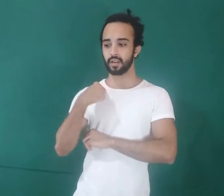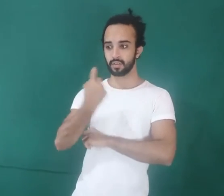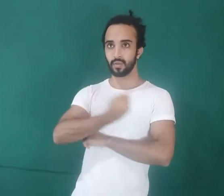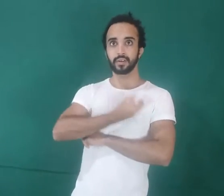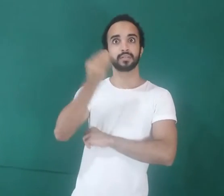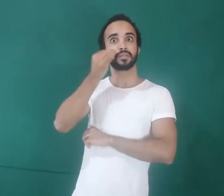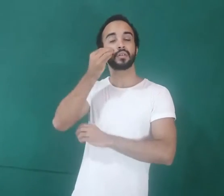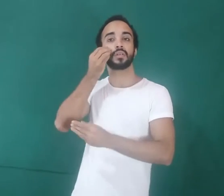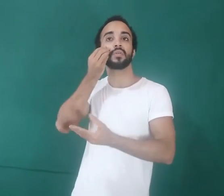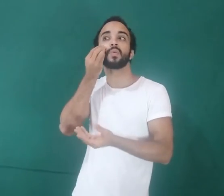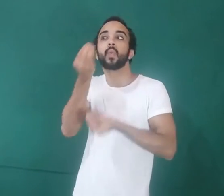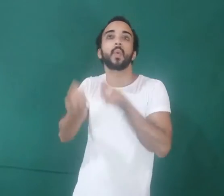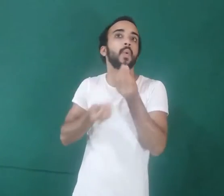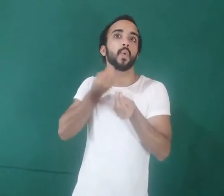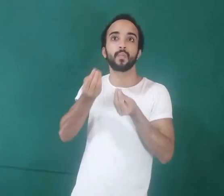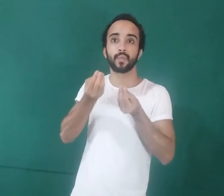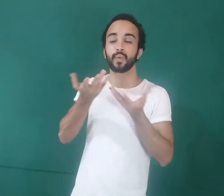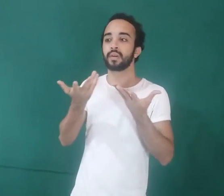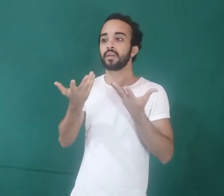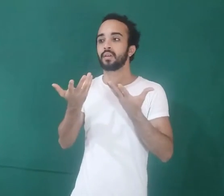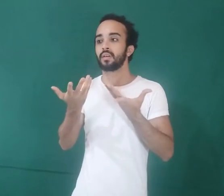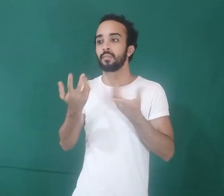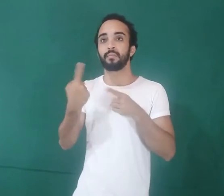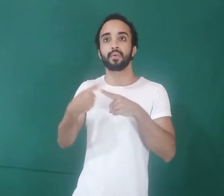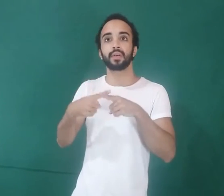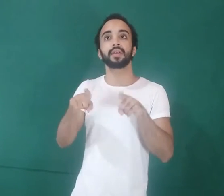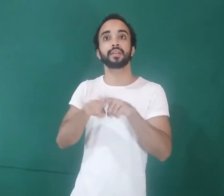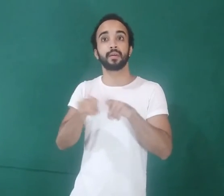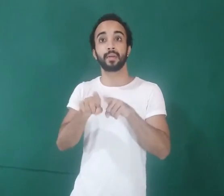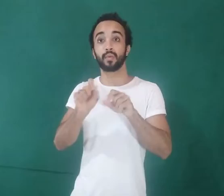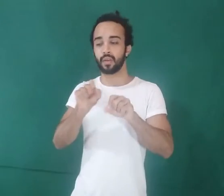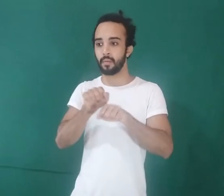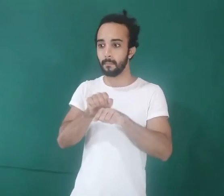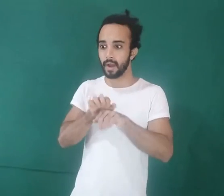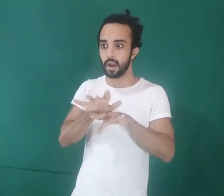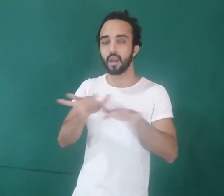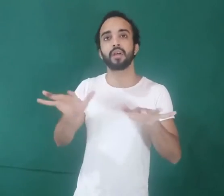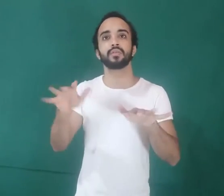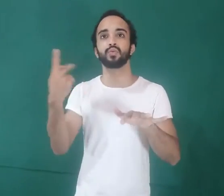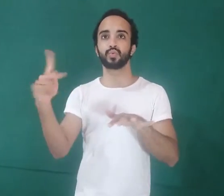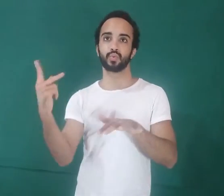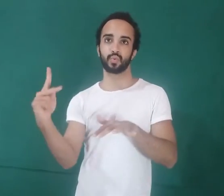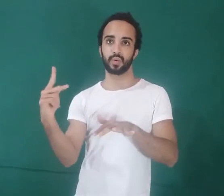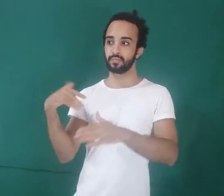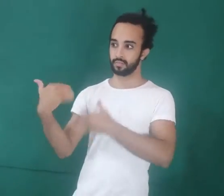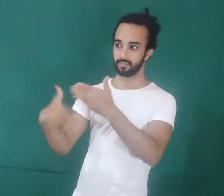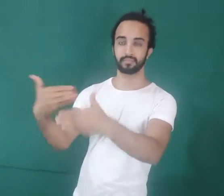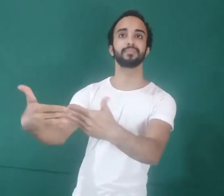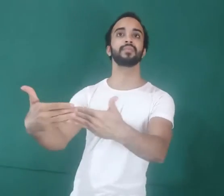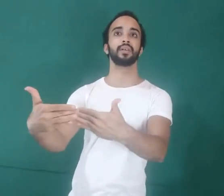porque ela também ela é exponencial na progressão dela, né? Ela se altera muito rapidamente, ela